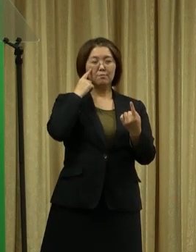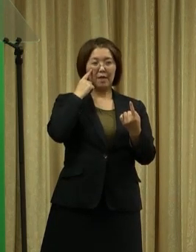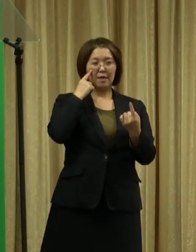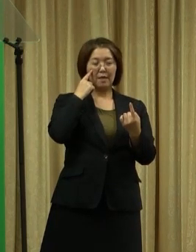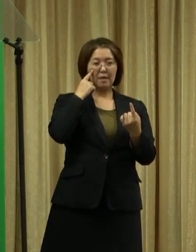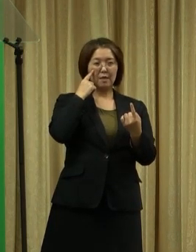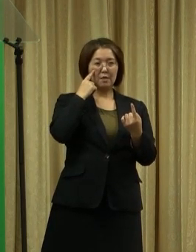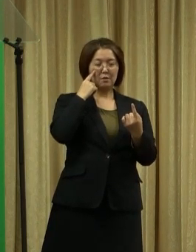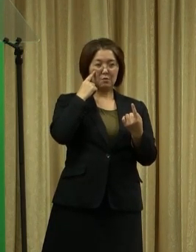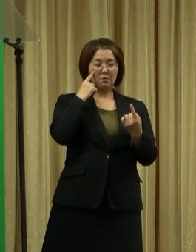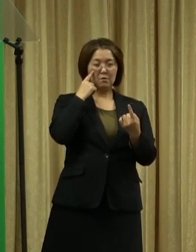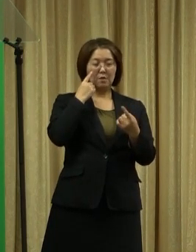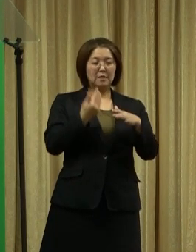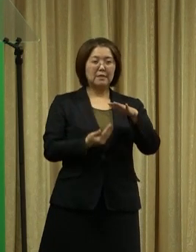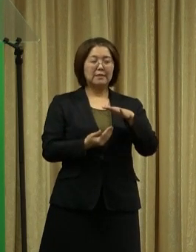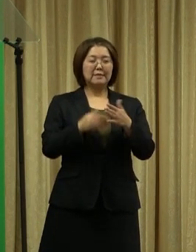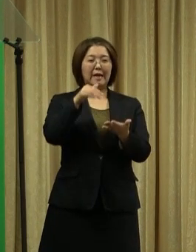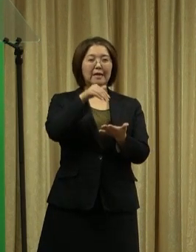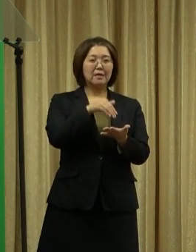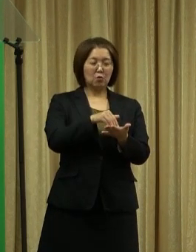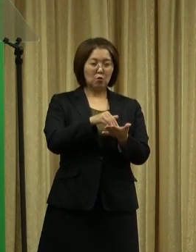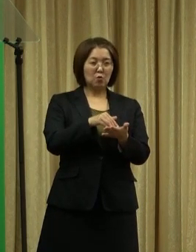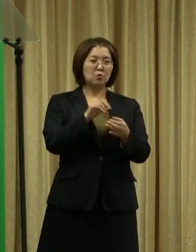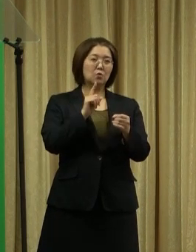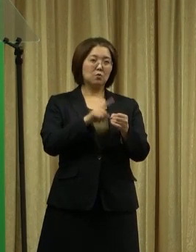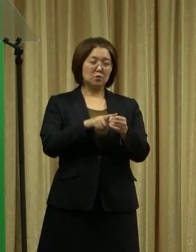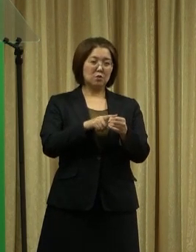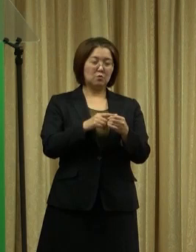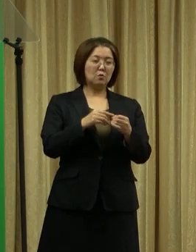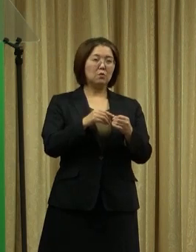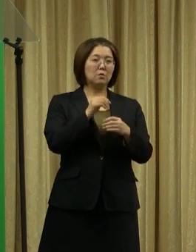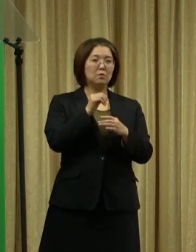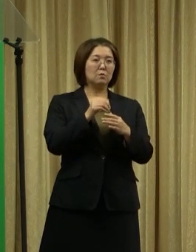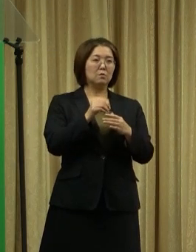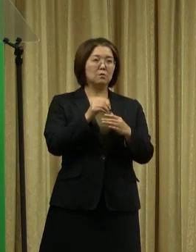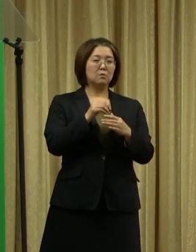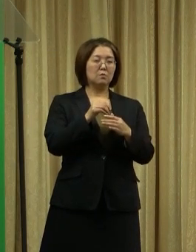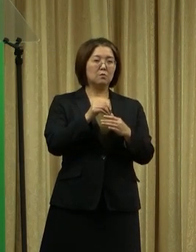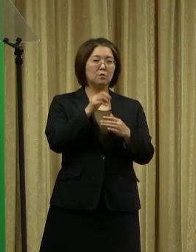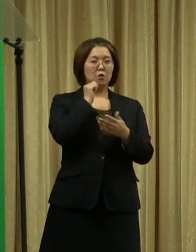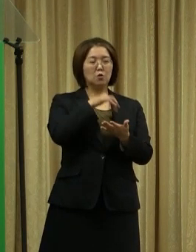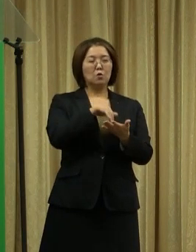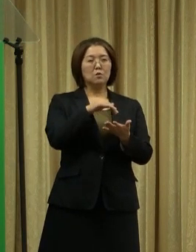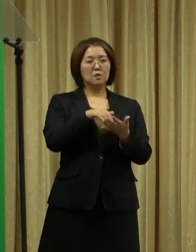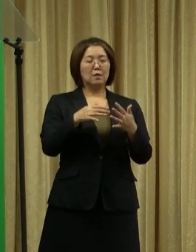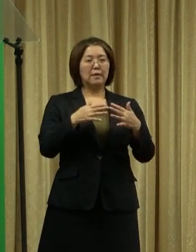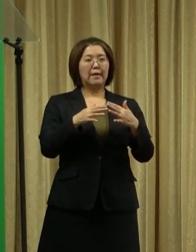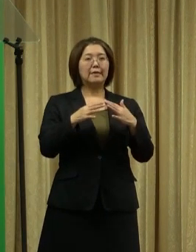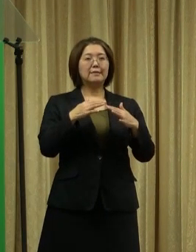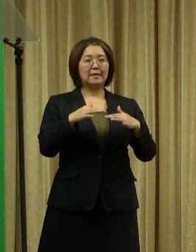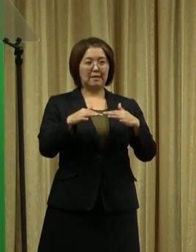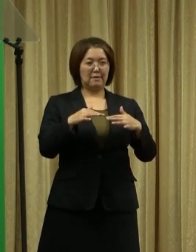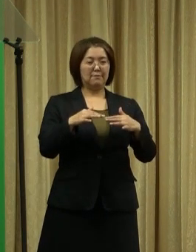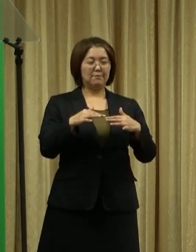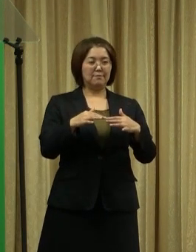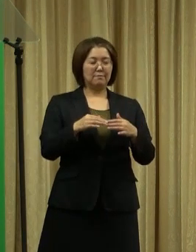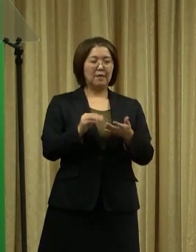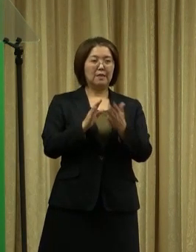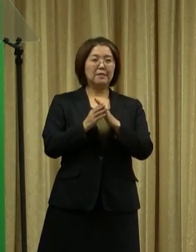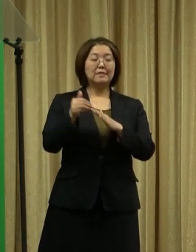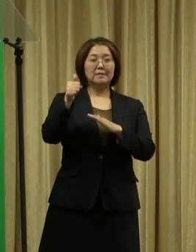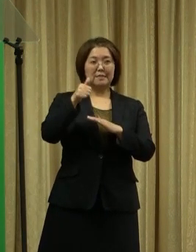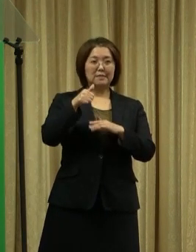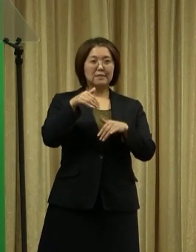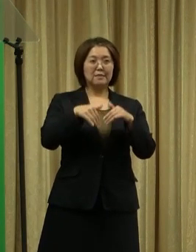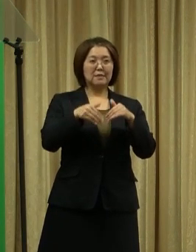期の最終年 の、 当初予算編成になりました。知事選から掲げていた、自分の思いとか公約、そ